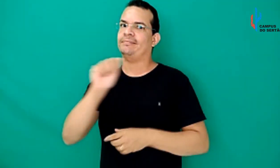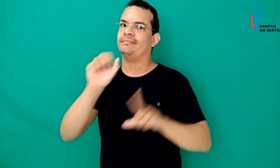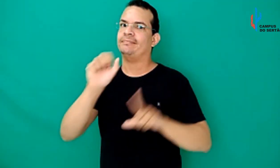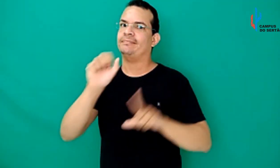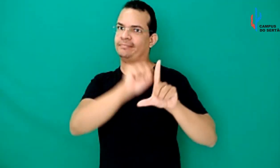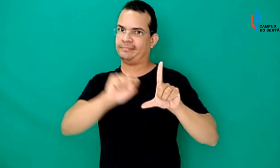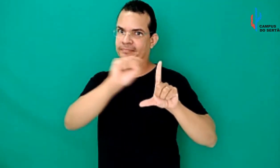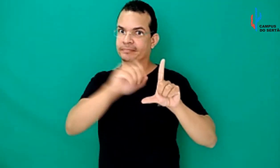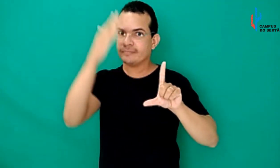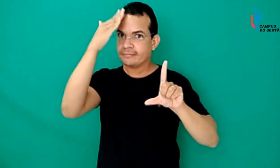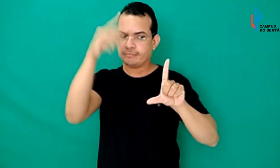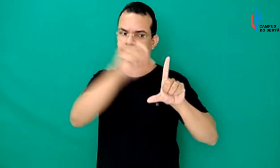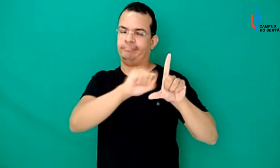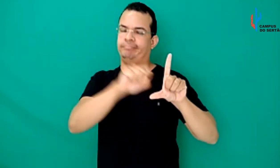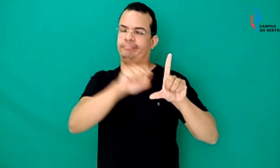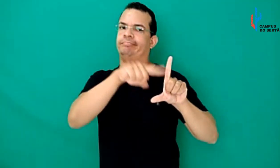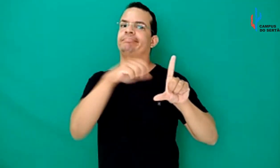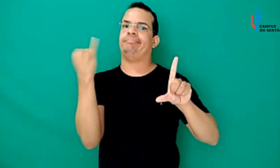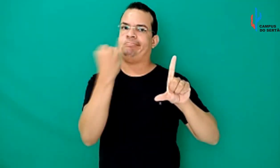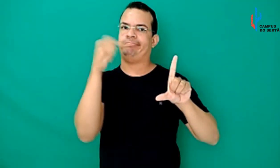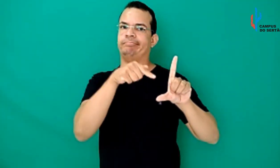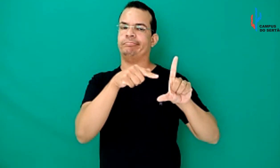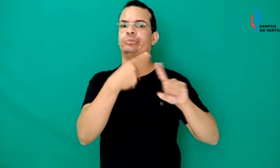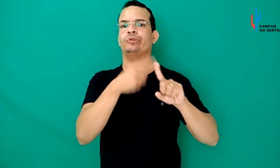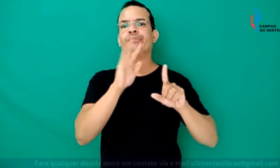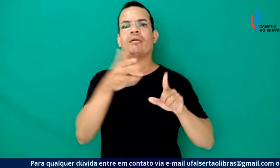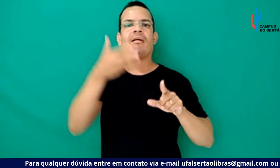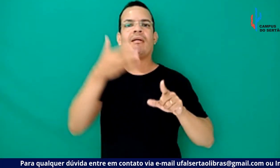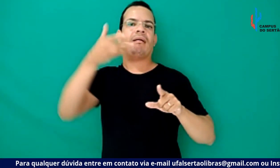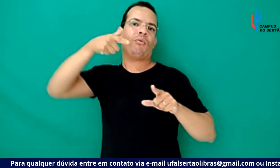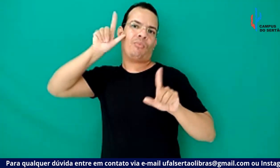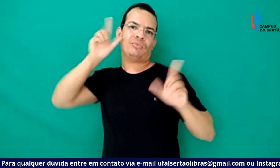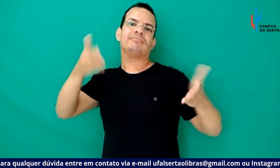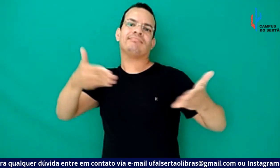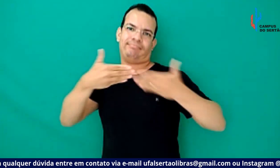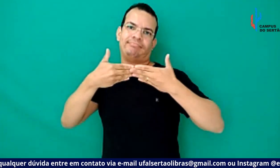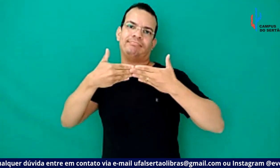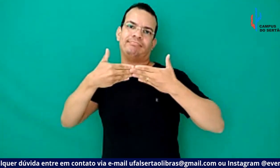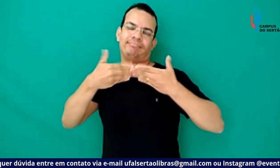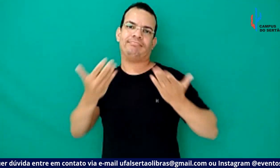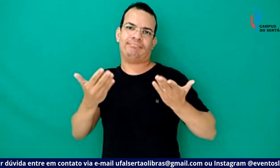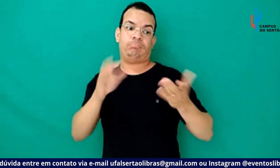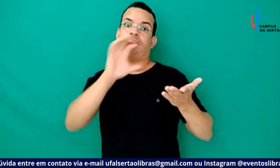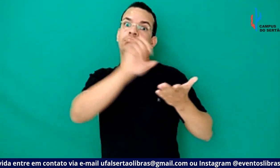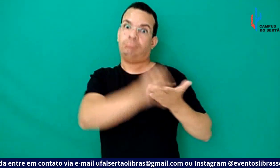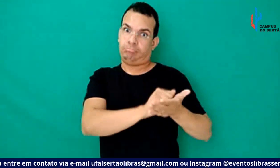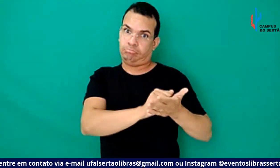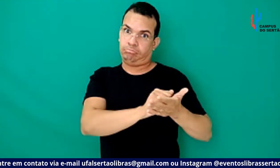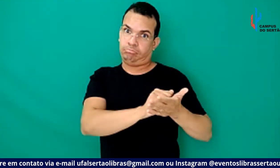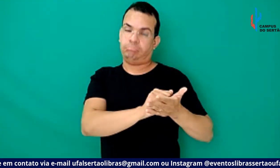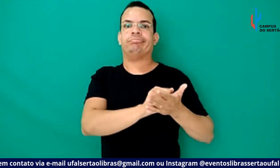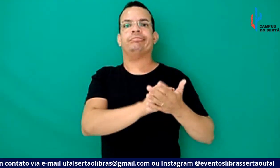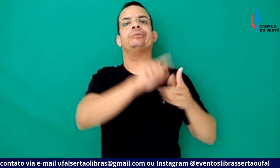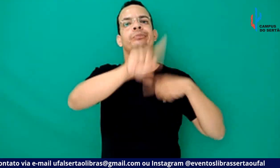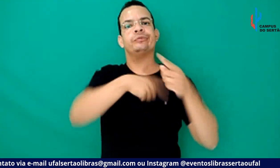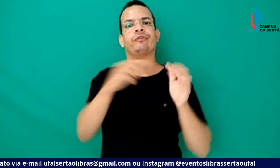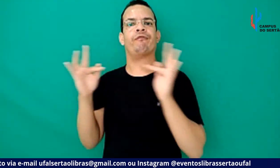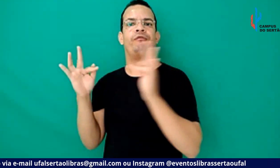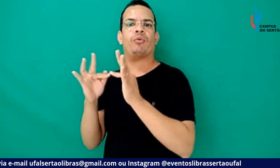tá? É importante também já, caso já, infelizmente, já fechou o cigarro, mas